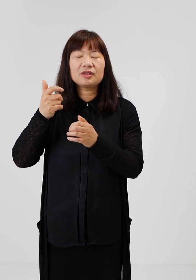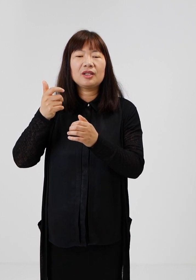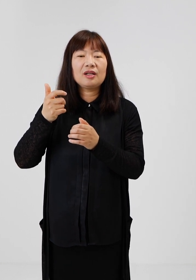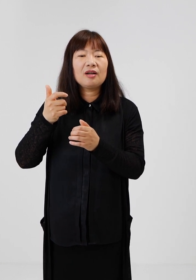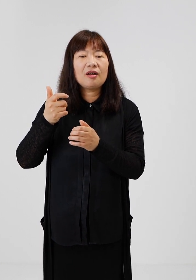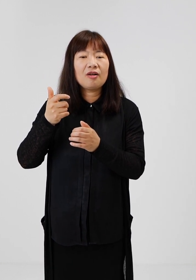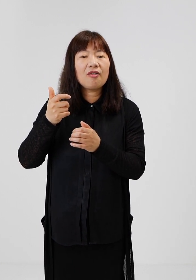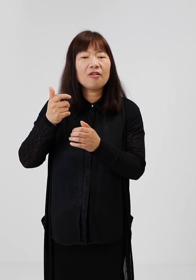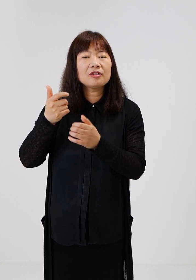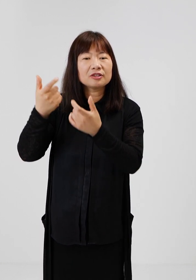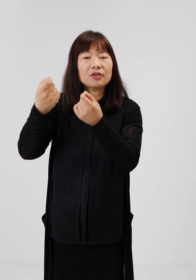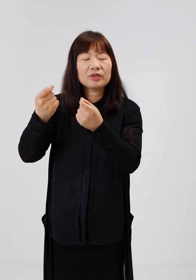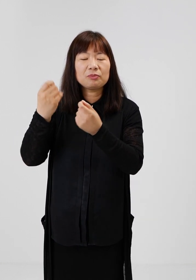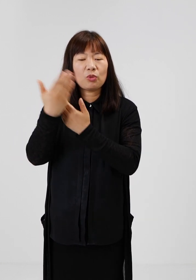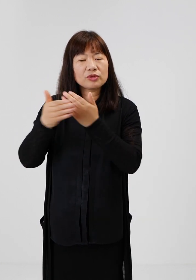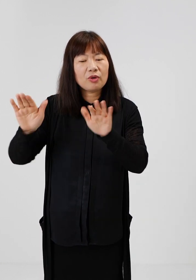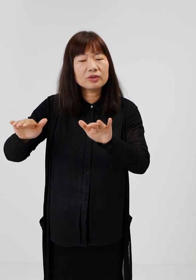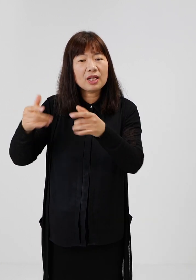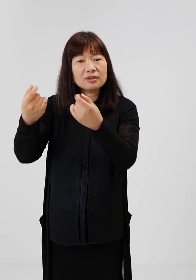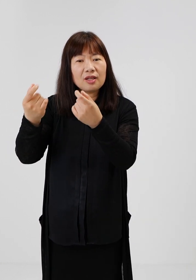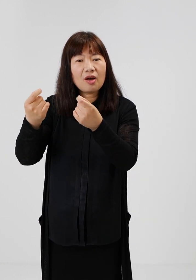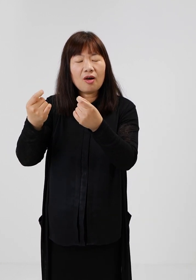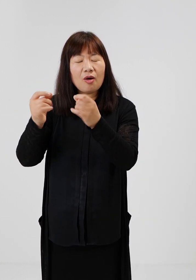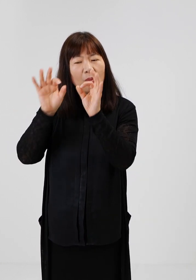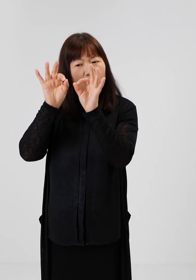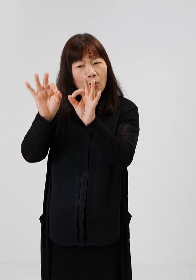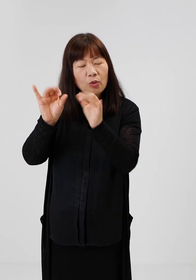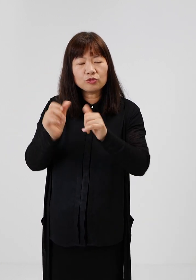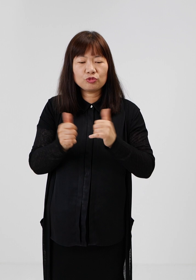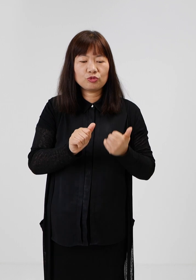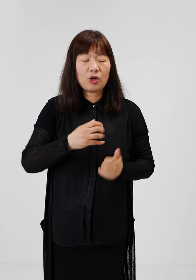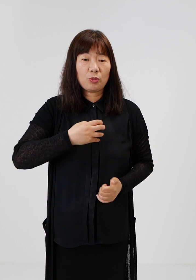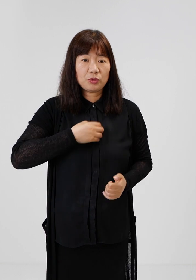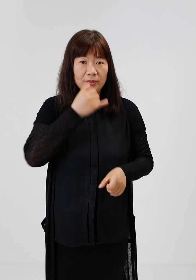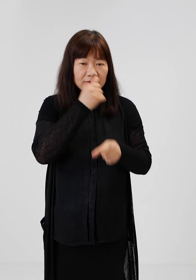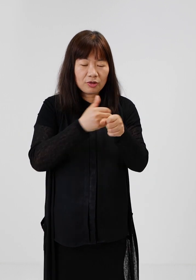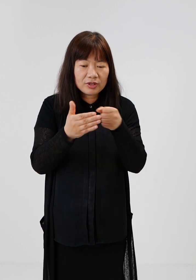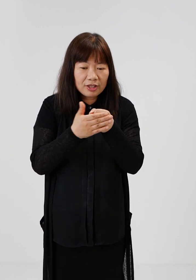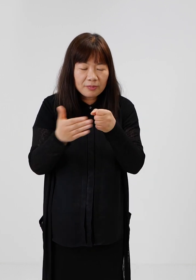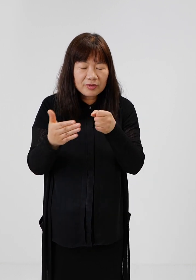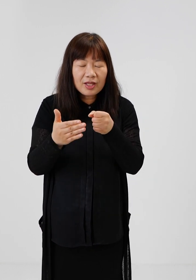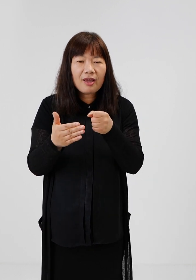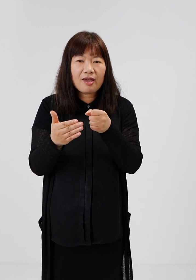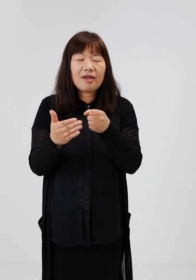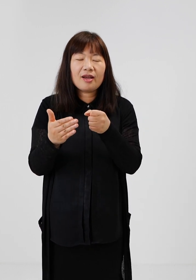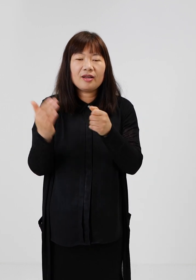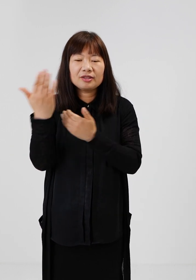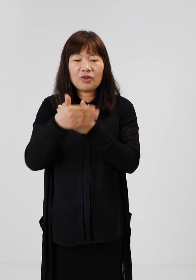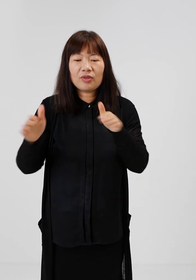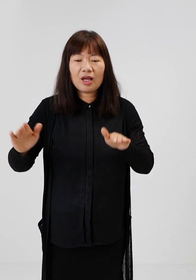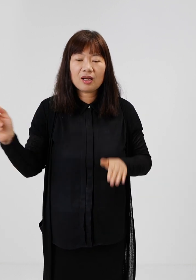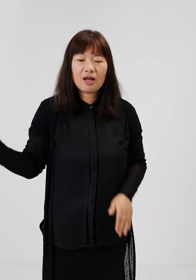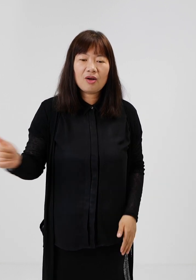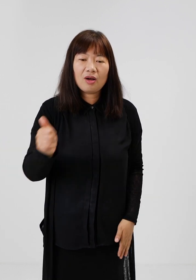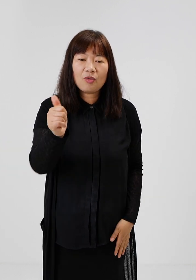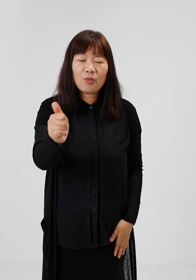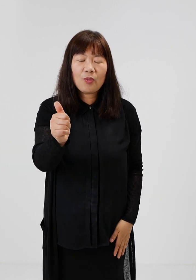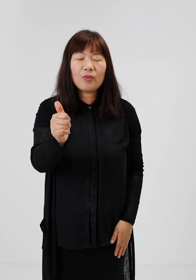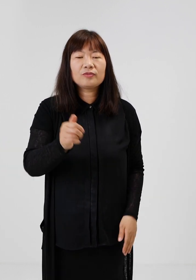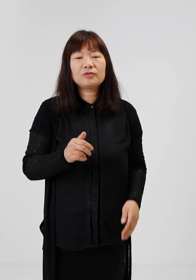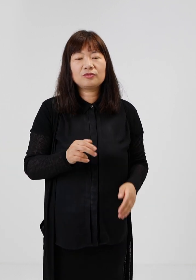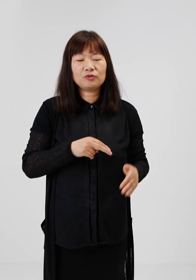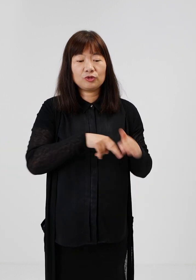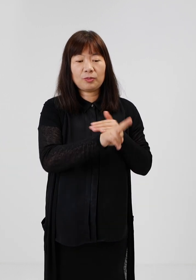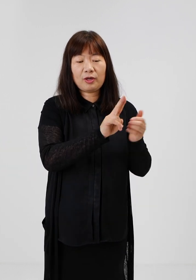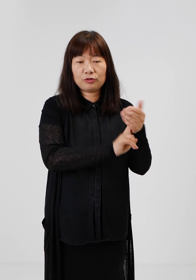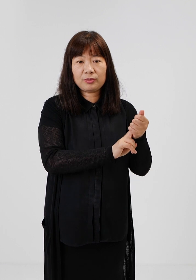이해를 갖고 있었기 때문에 영의 존재가 나타나니까 죽을까 봐 숨어요. 다음 절 다 같이